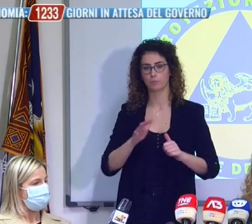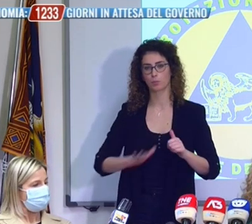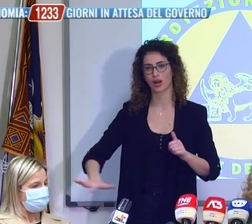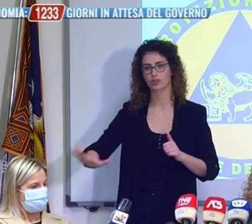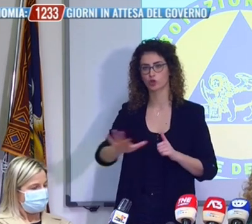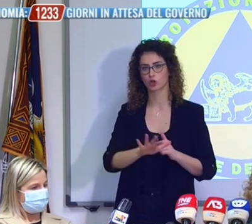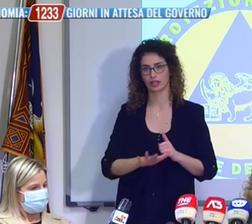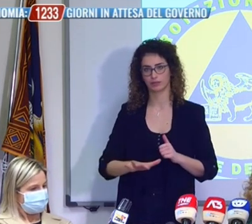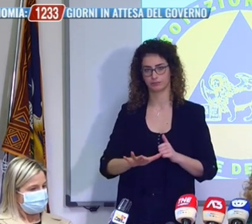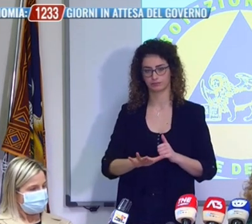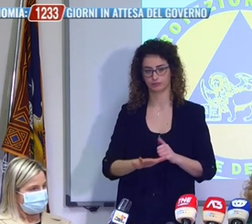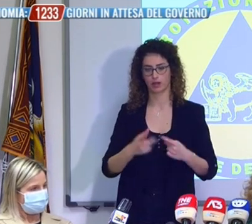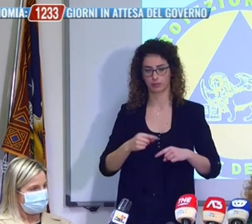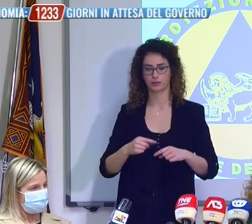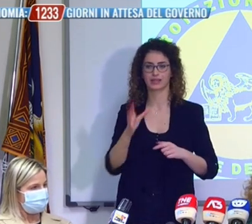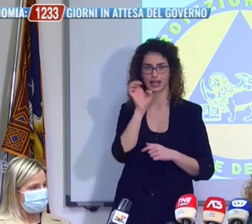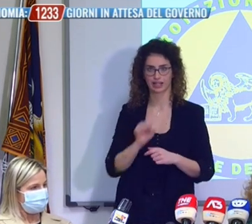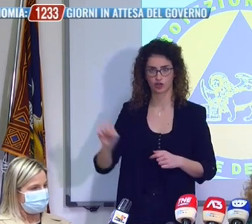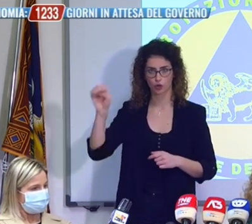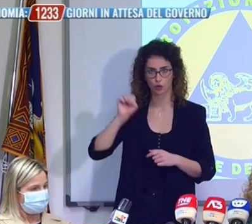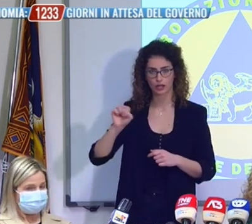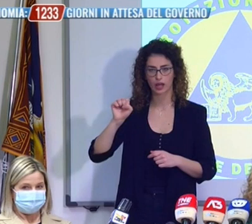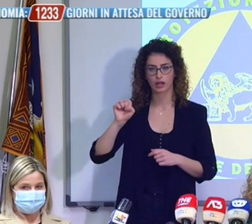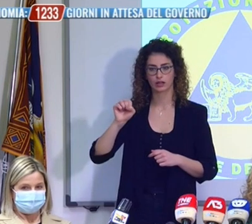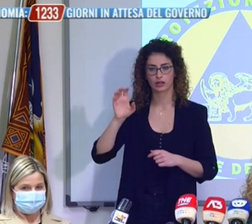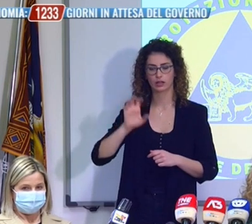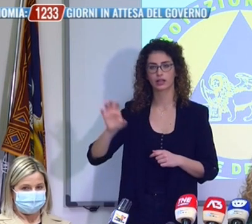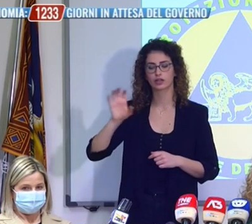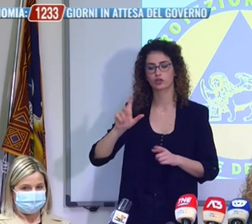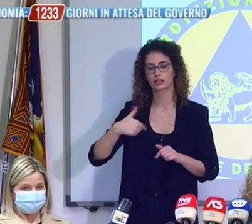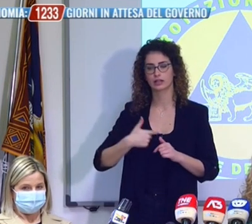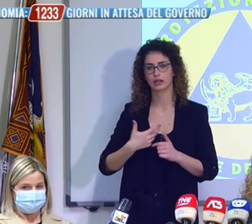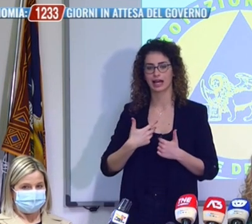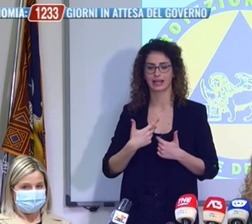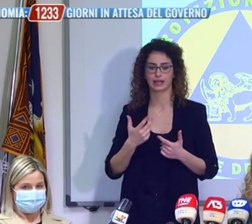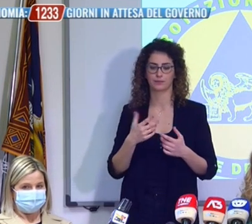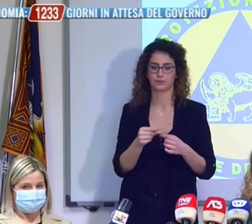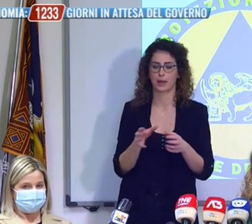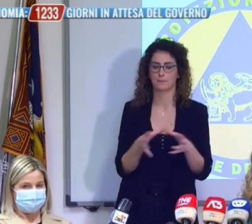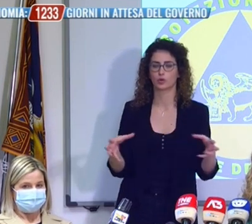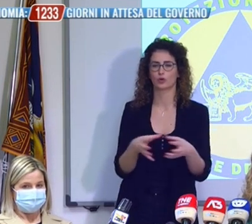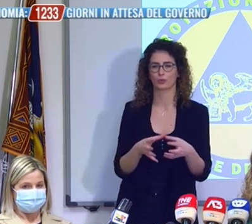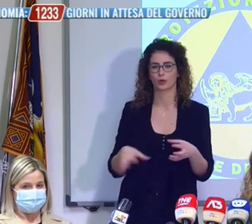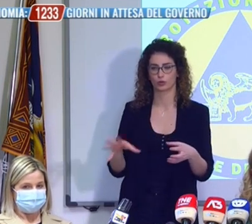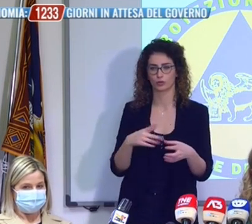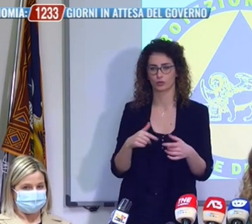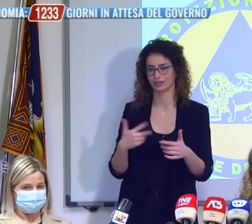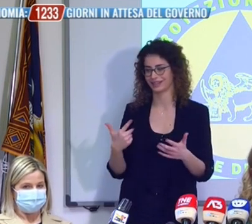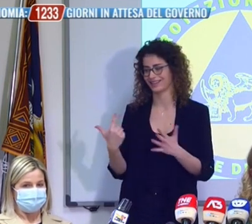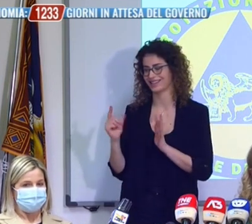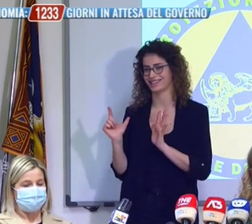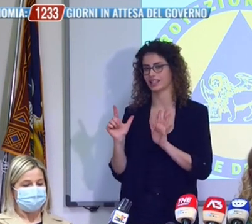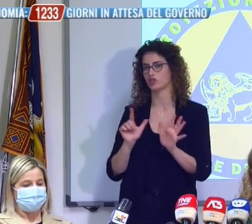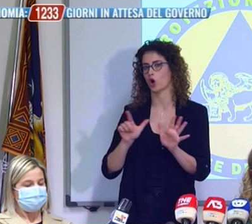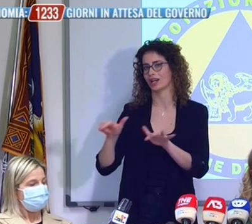popolazione, quindi a livello regionale, naturalmente l'incidenza cumulativa, quindi di quella degli ultimi